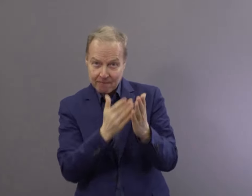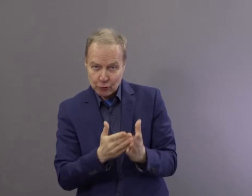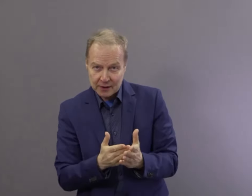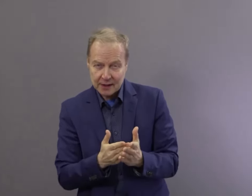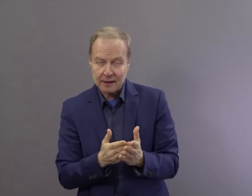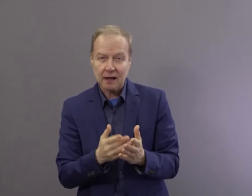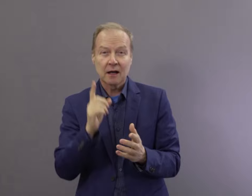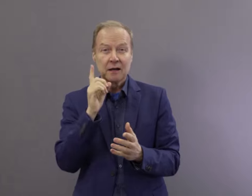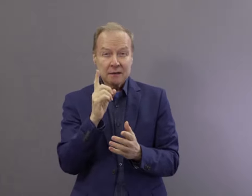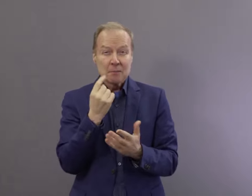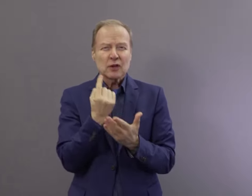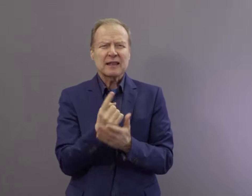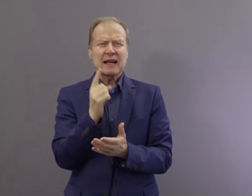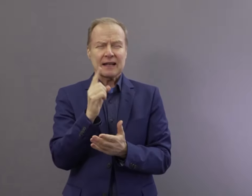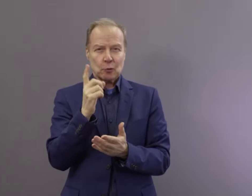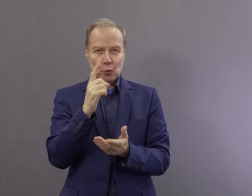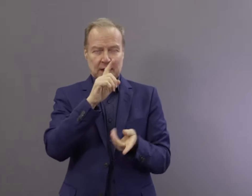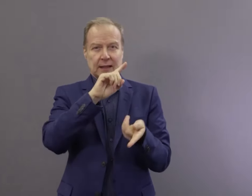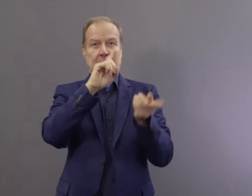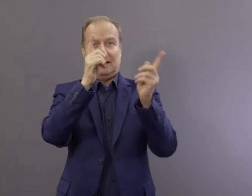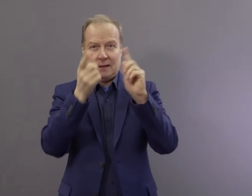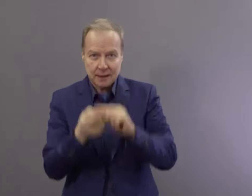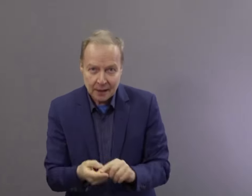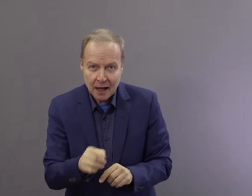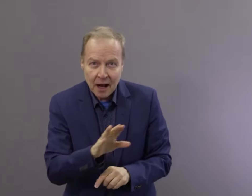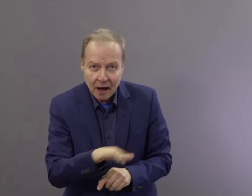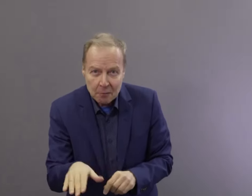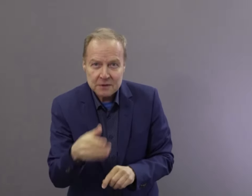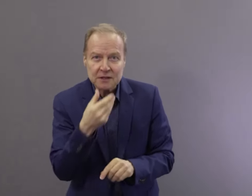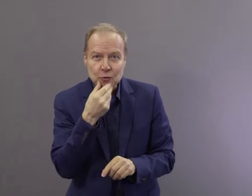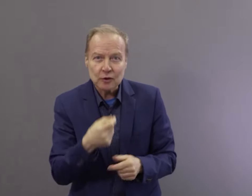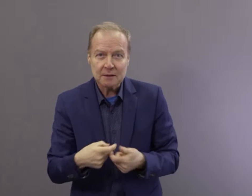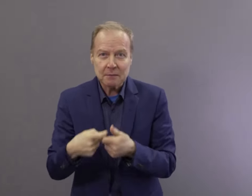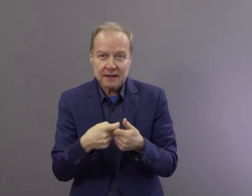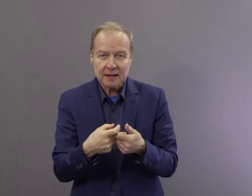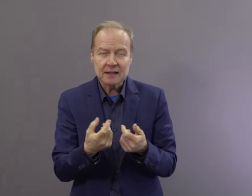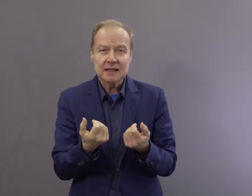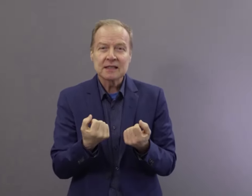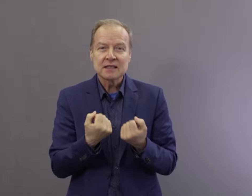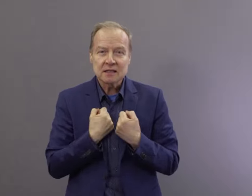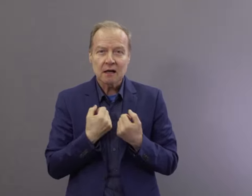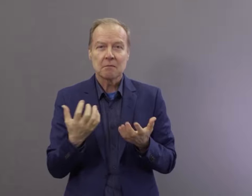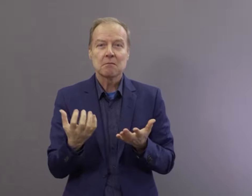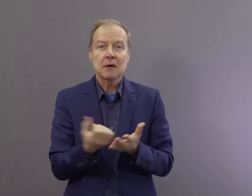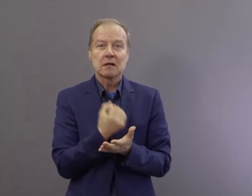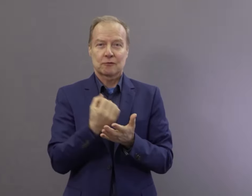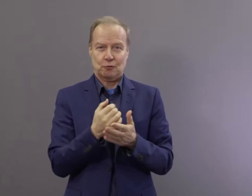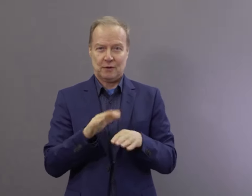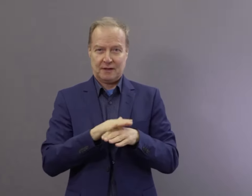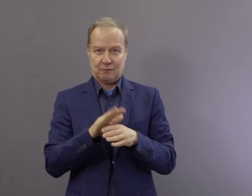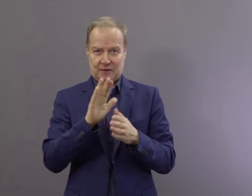Ja sitten se jossain vaiheessa ne tavoitteet muuttuvat toiminnaksi. Mutta tässä on hirveän tärkeää koko ajan miettiä, että lapset